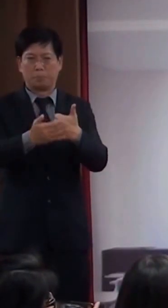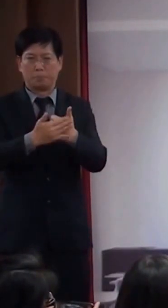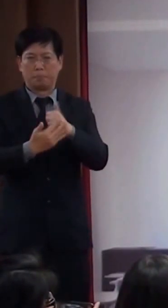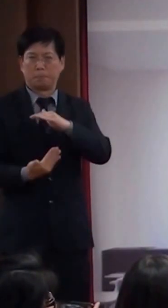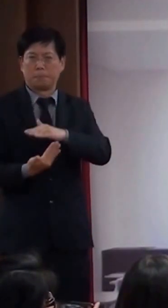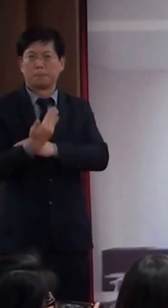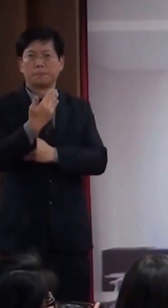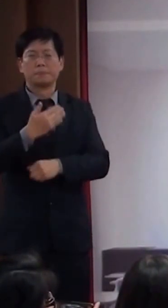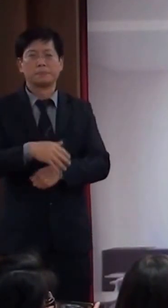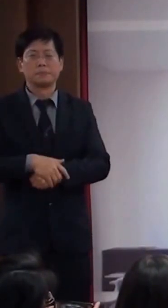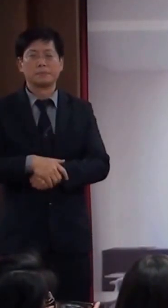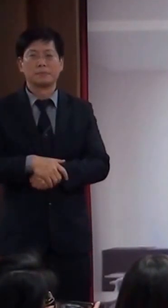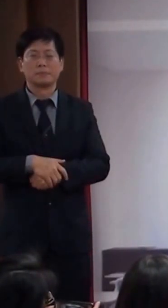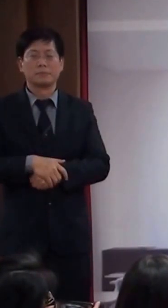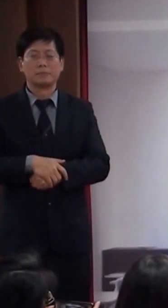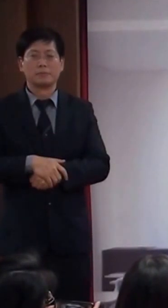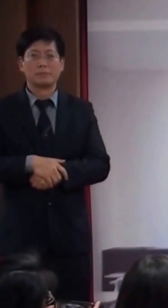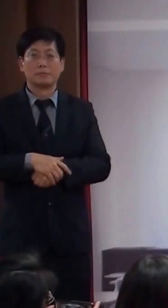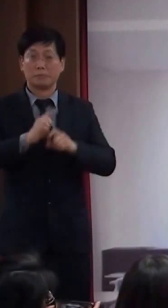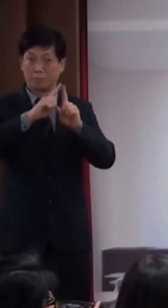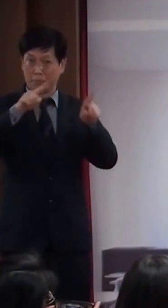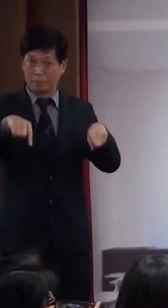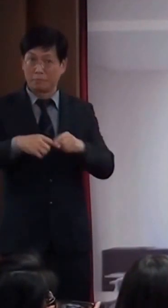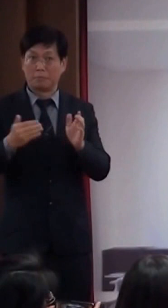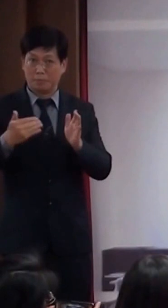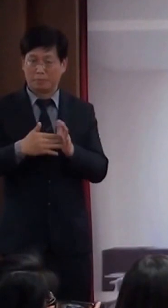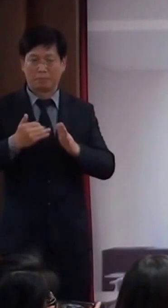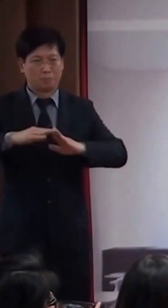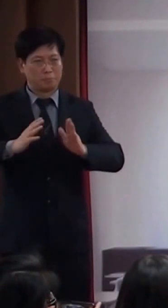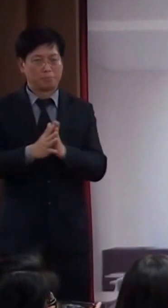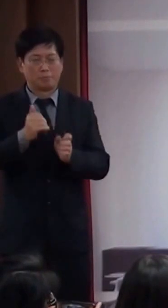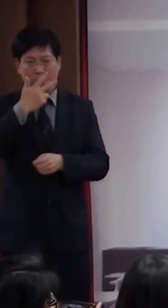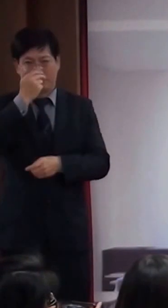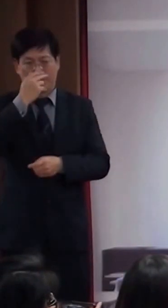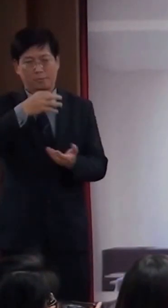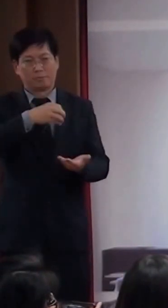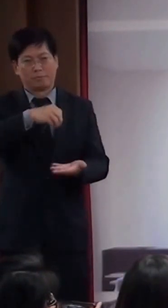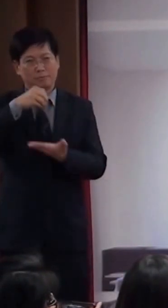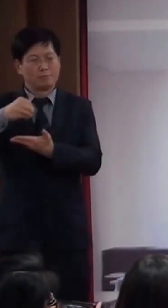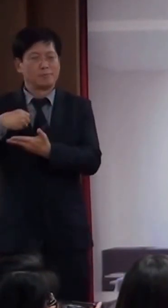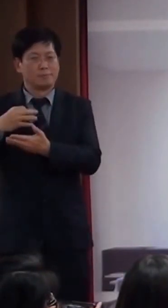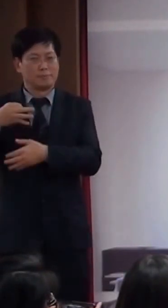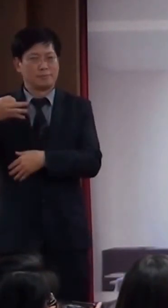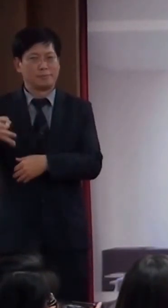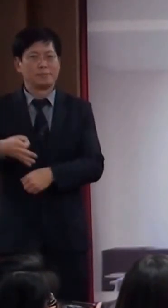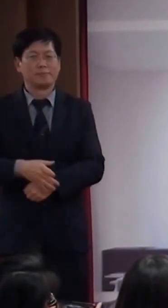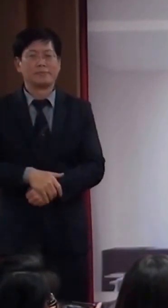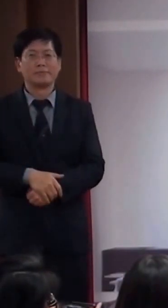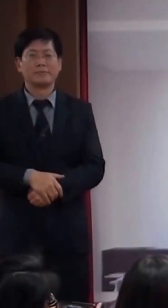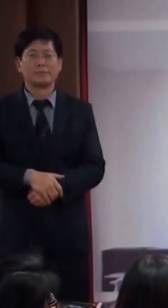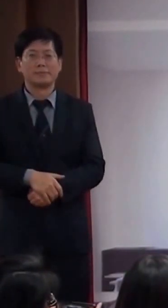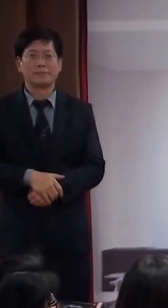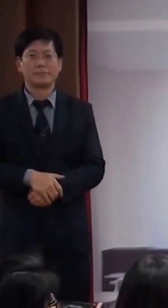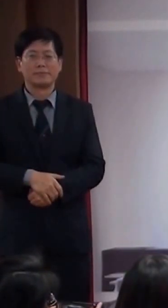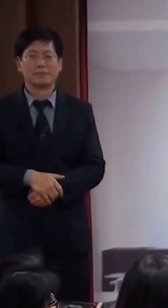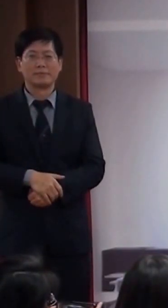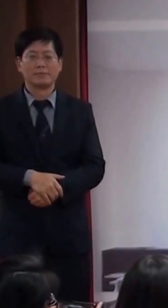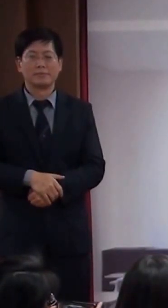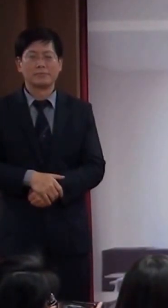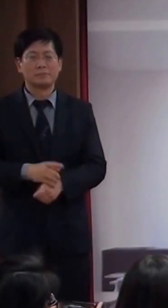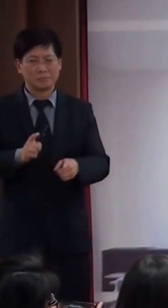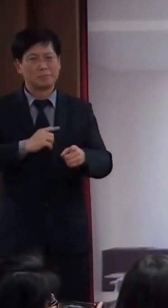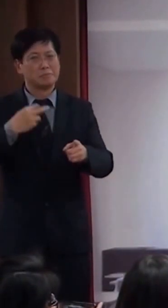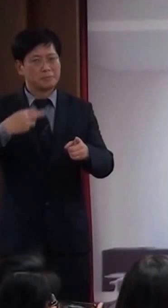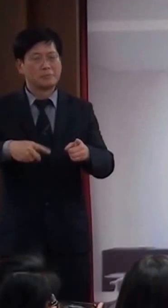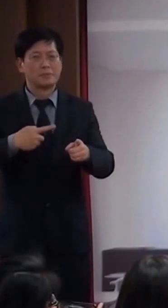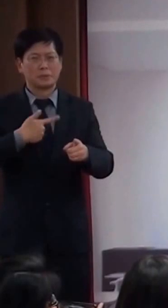印出税单，那让各位呢能够呢很方便的去缴纳这个房屋税。各位大家